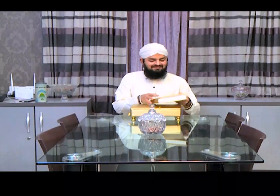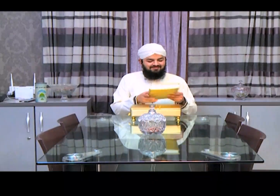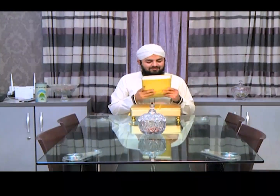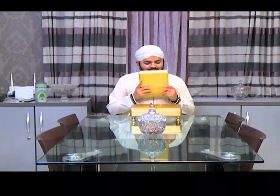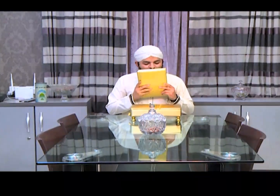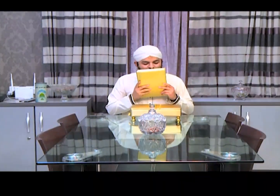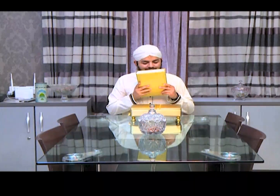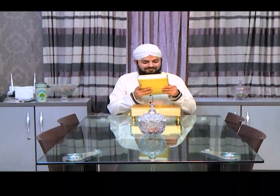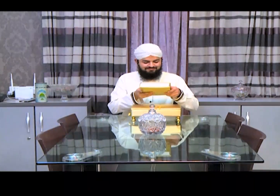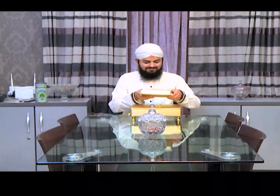دے۔